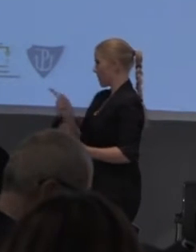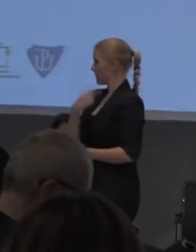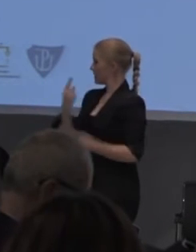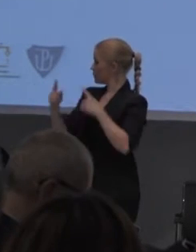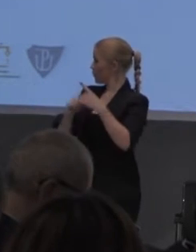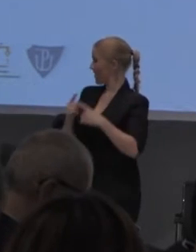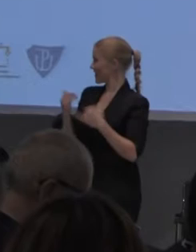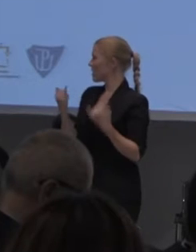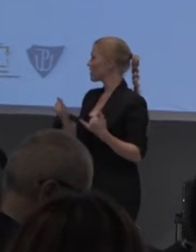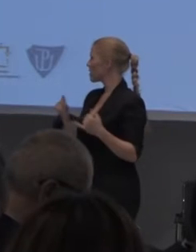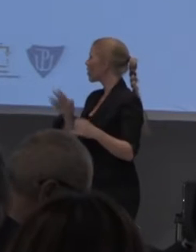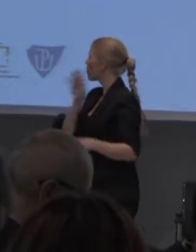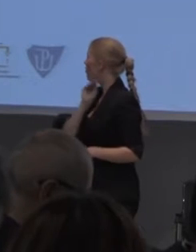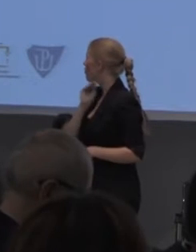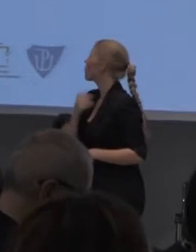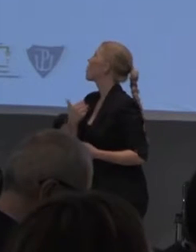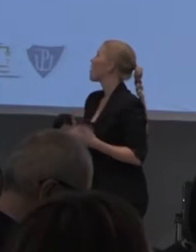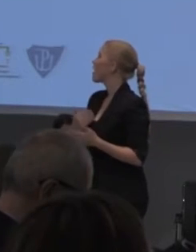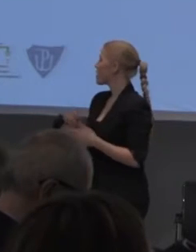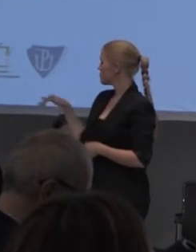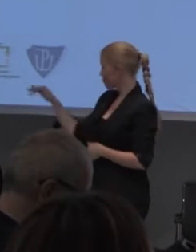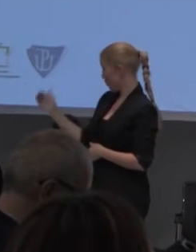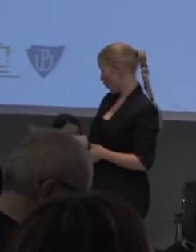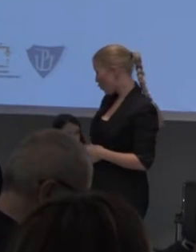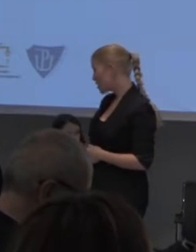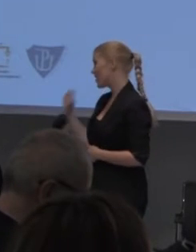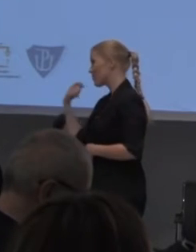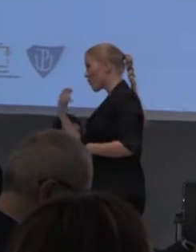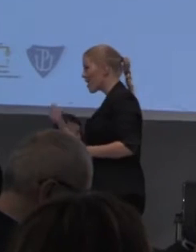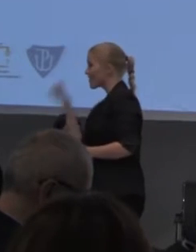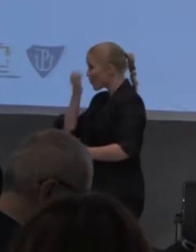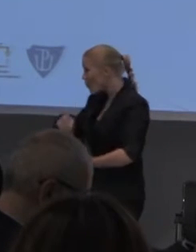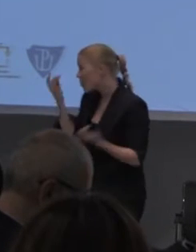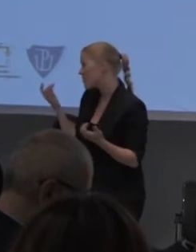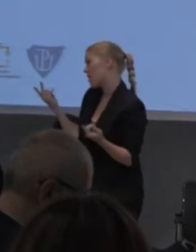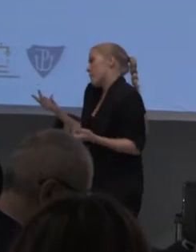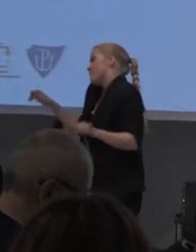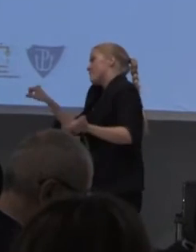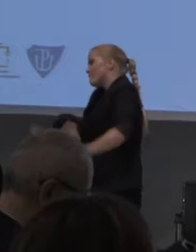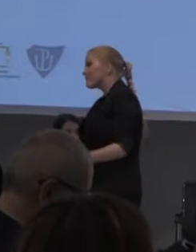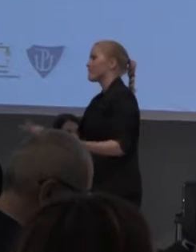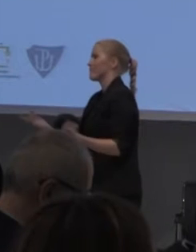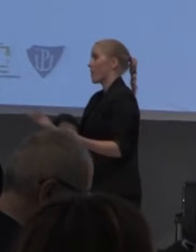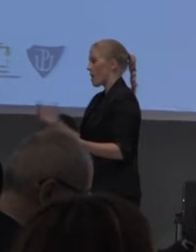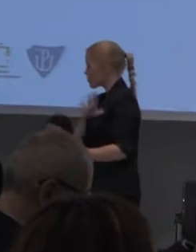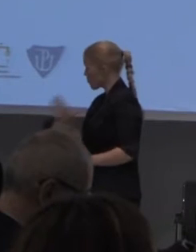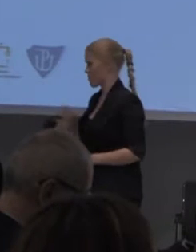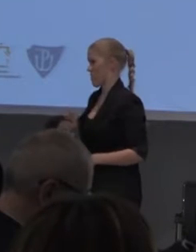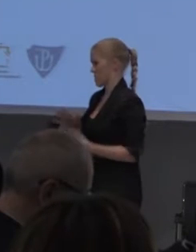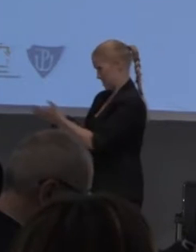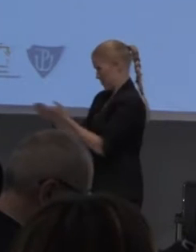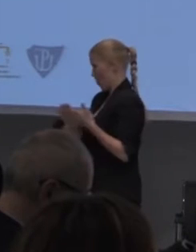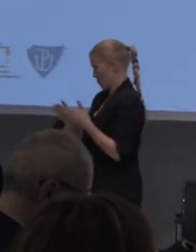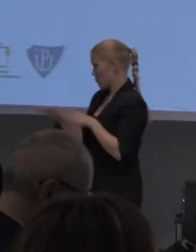tak je, jsou hloupí a chytří, chudí a bohatí, úspěšní a neúspěšní, a tak to vlastně v té společnosti má být. A to nejsou